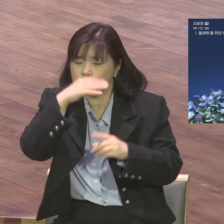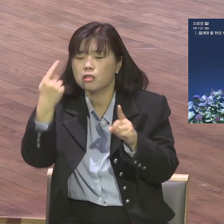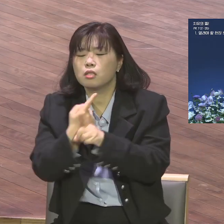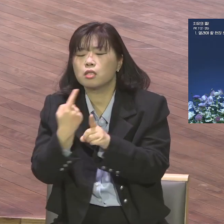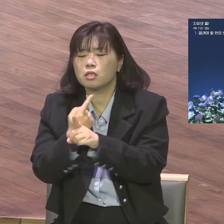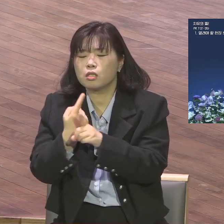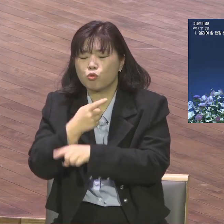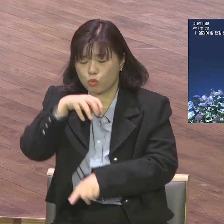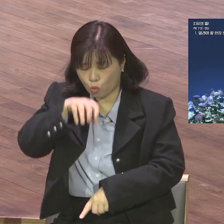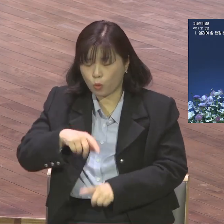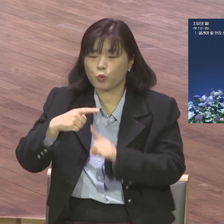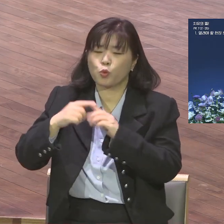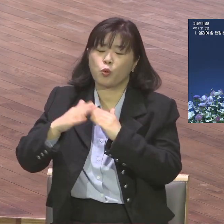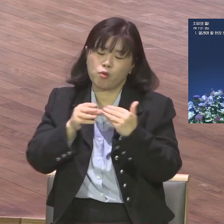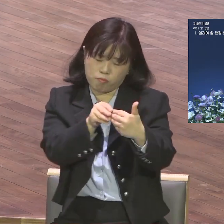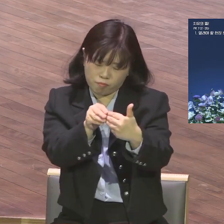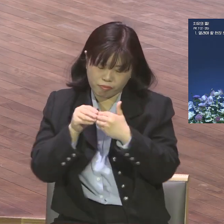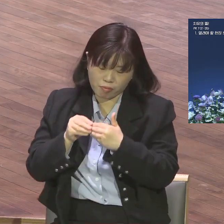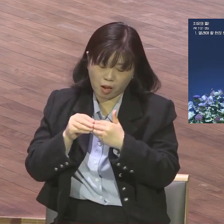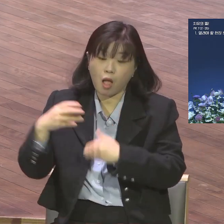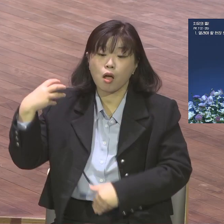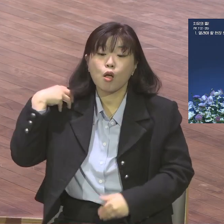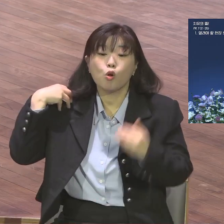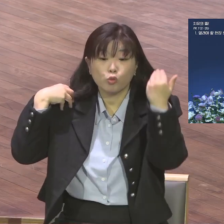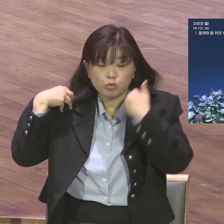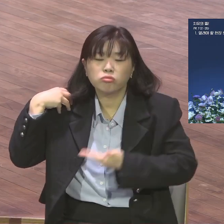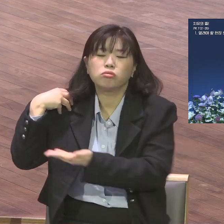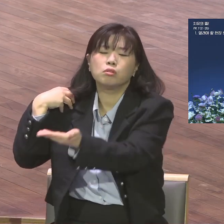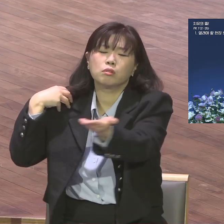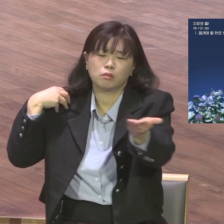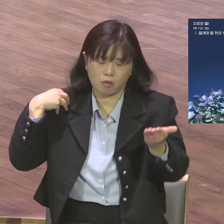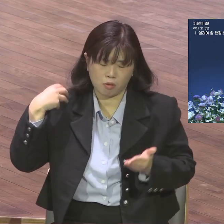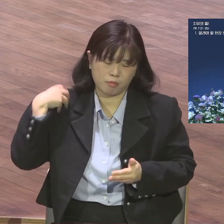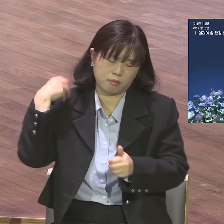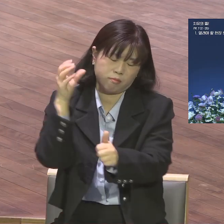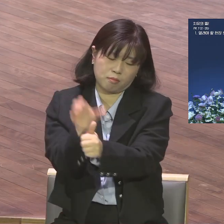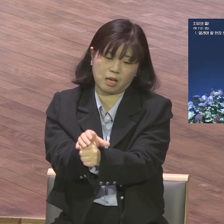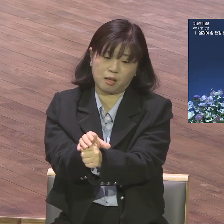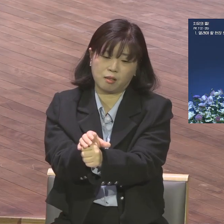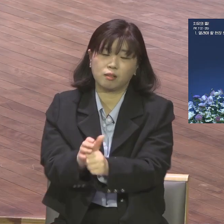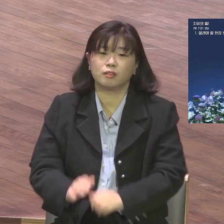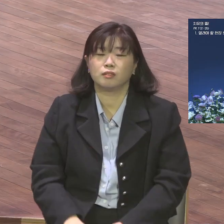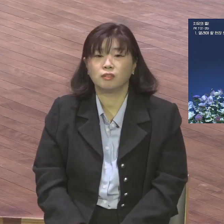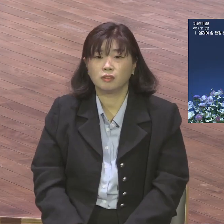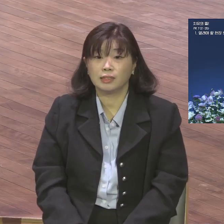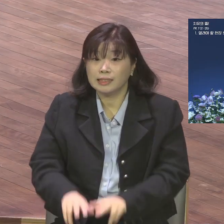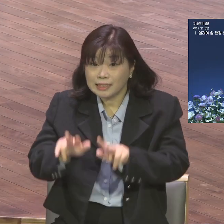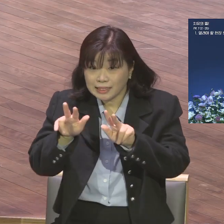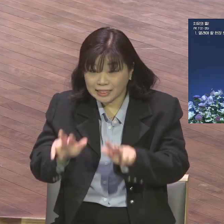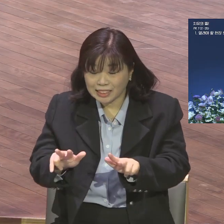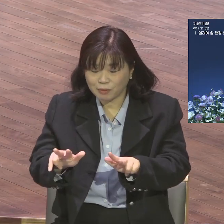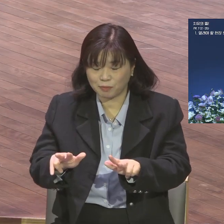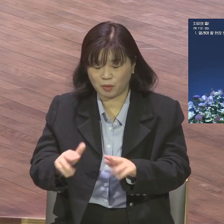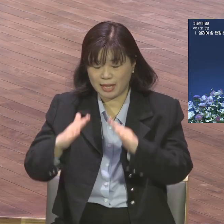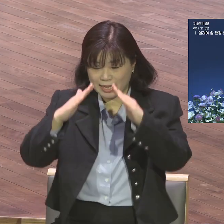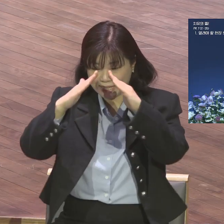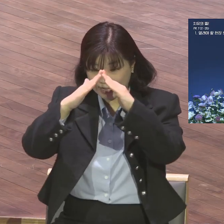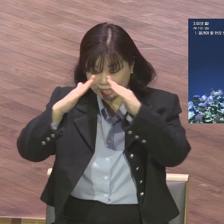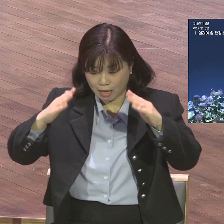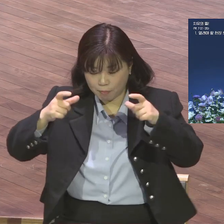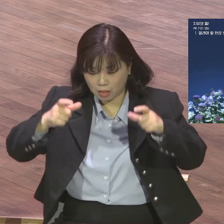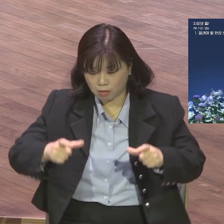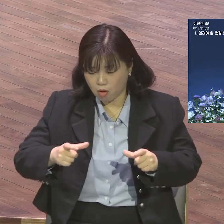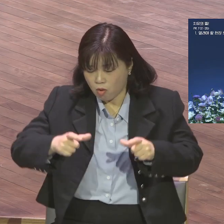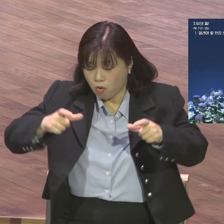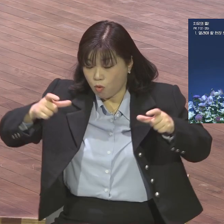우리가 스타트만 2025 4대 장막터를 넓히는 사역을 지금 펼쳐나가고 있습니다.